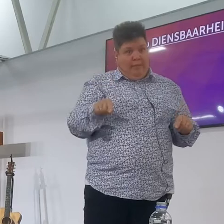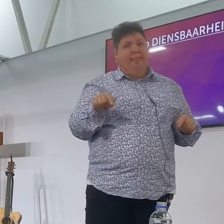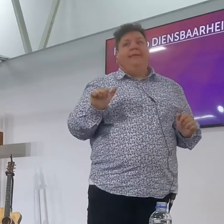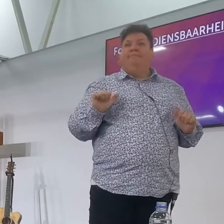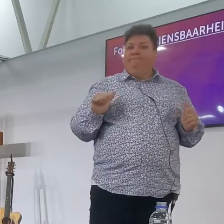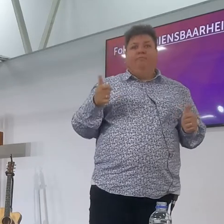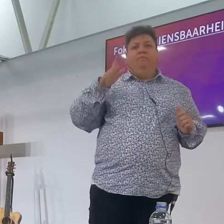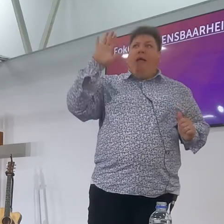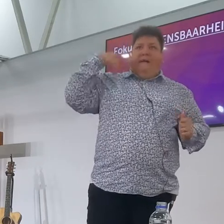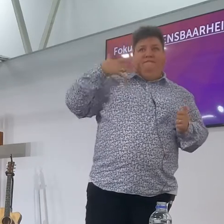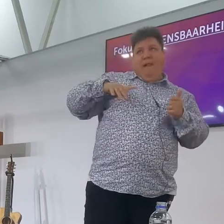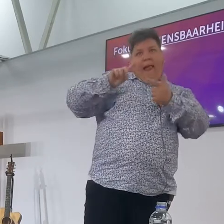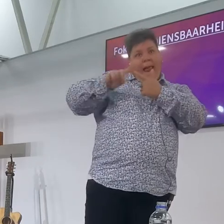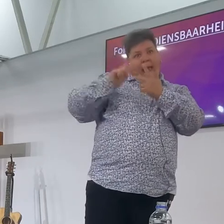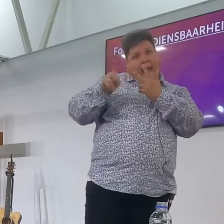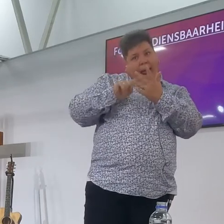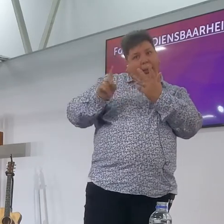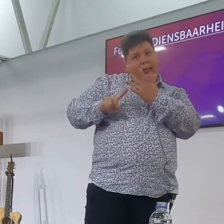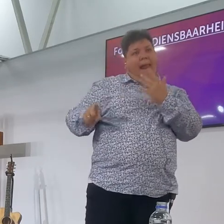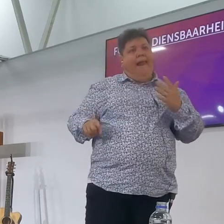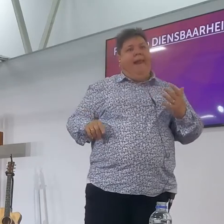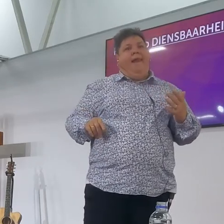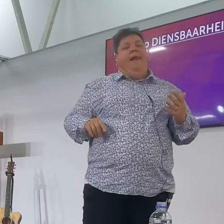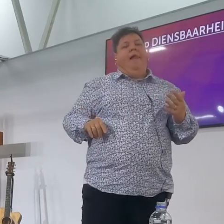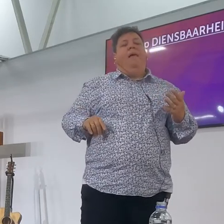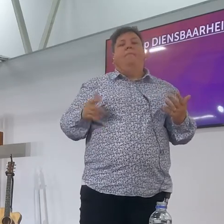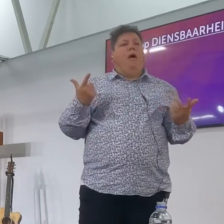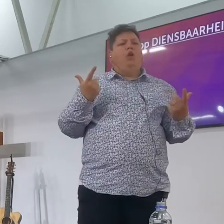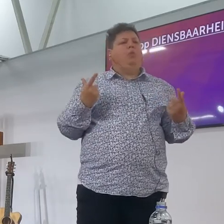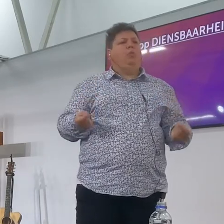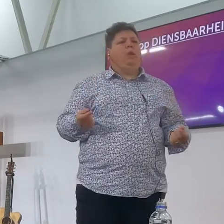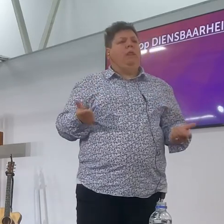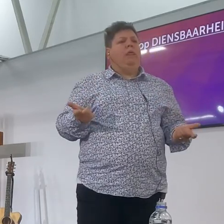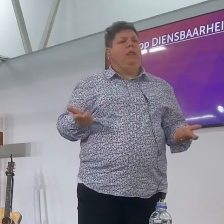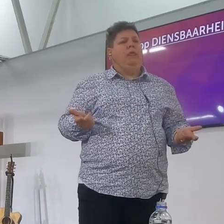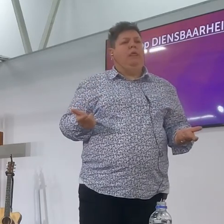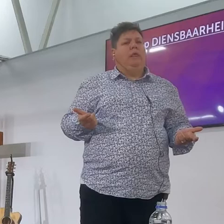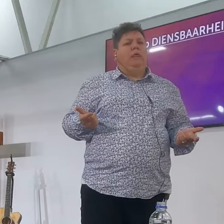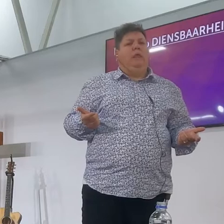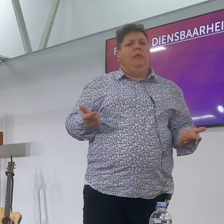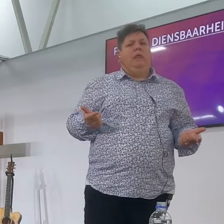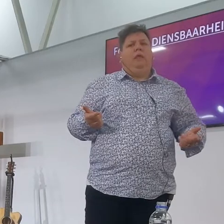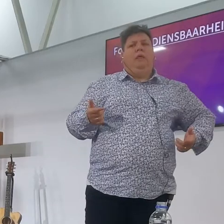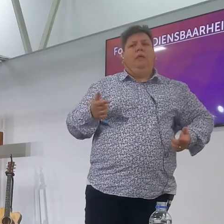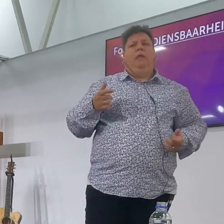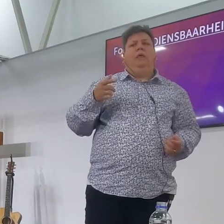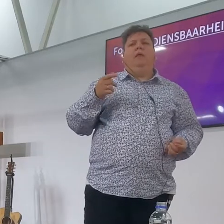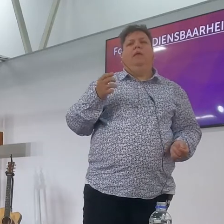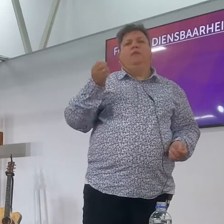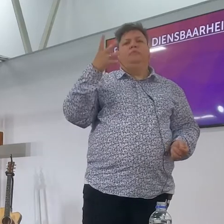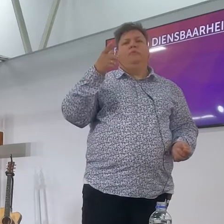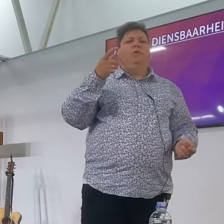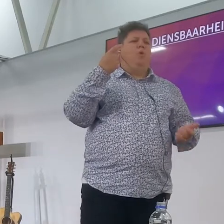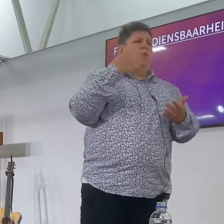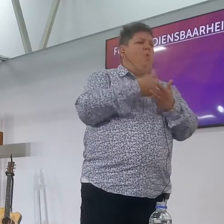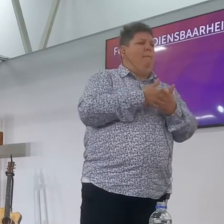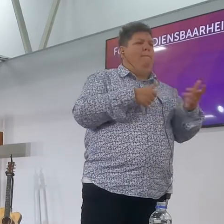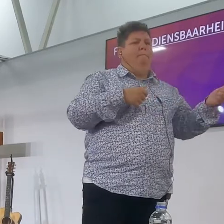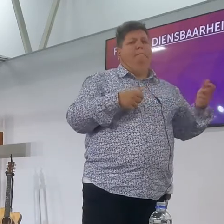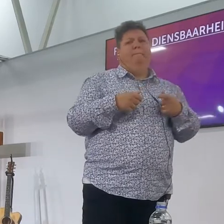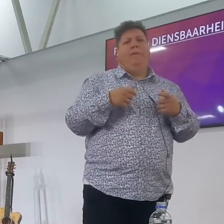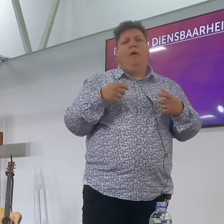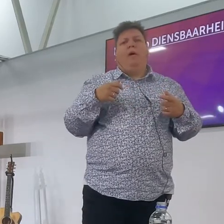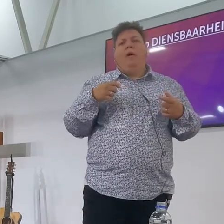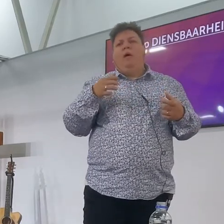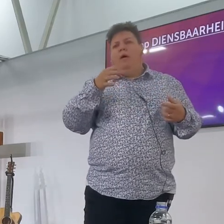hê. Ek weet nie, waar is die mans, want as jy jouself kry, dan loop jy in braais rond, dan koop jy een tool, jy het hom eers nodig nie, maar jy koop hom. Wie van julle